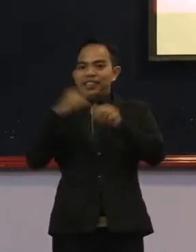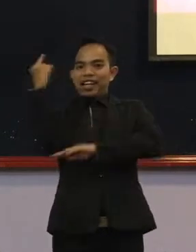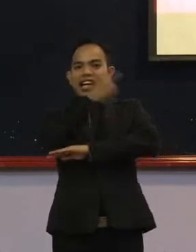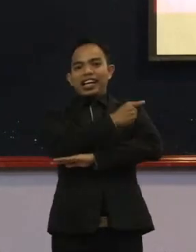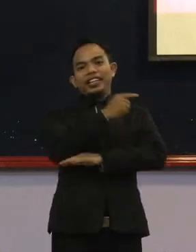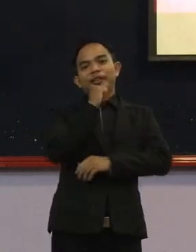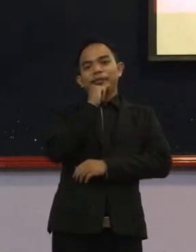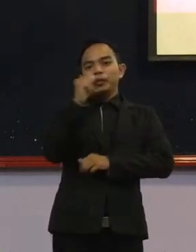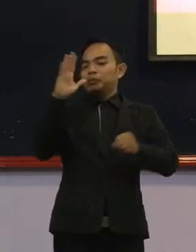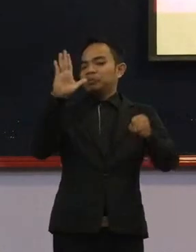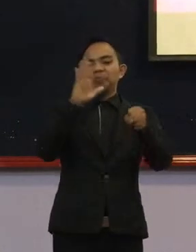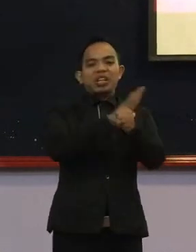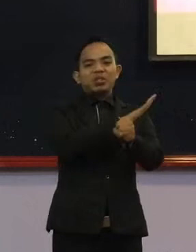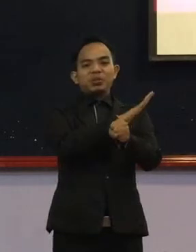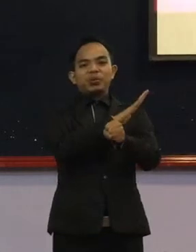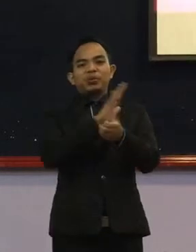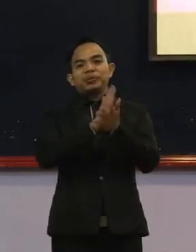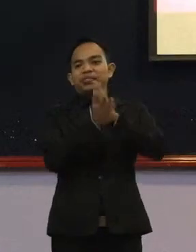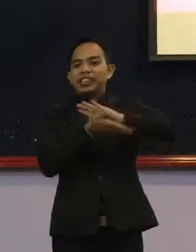يومئذ شأن